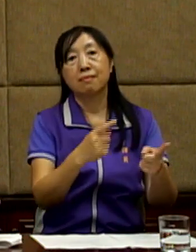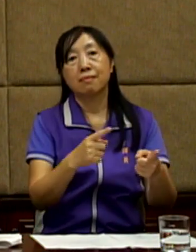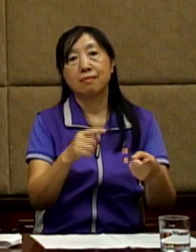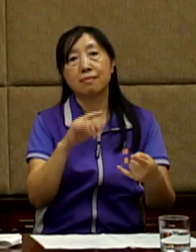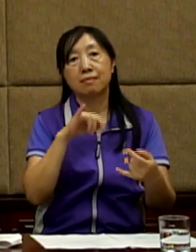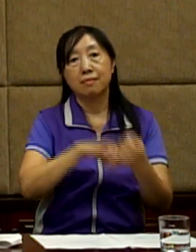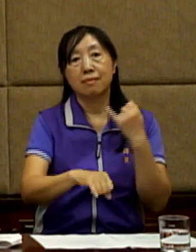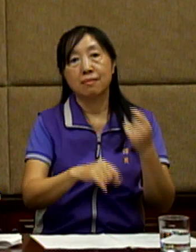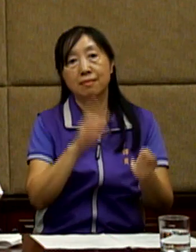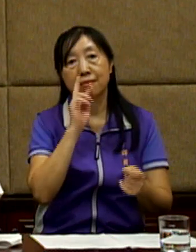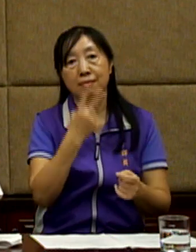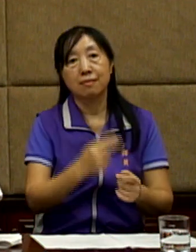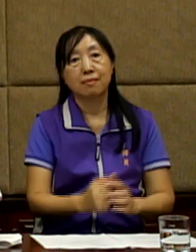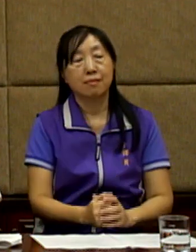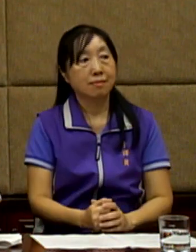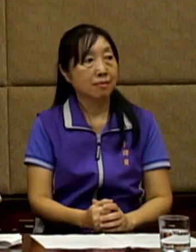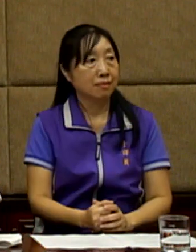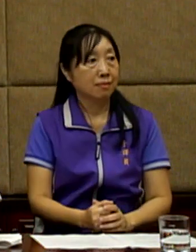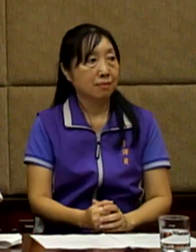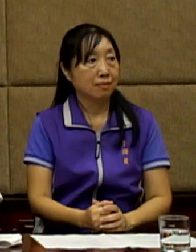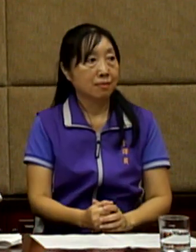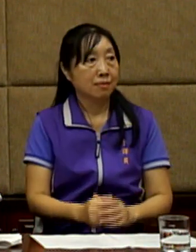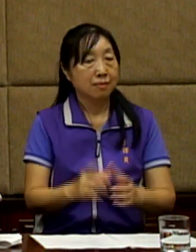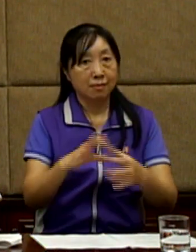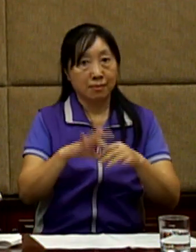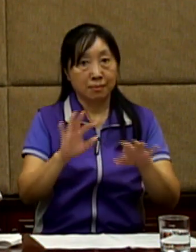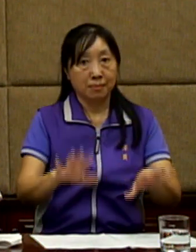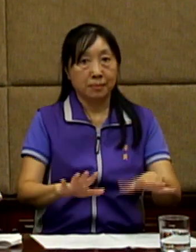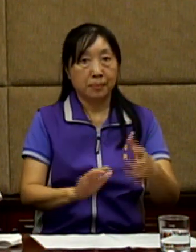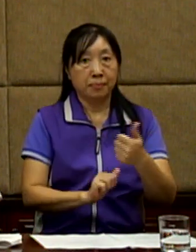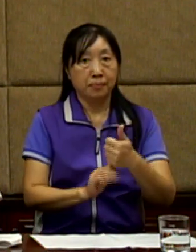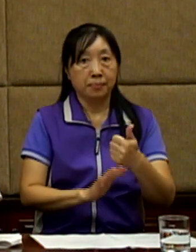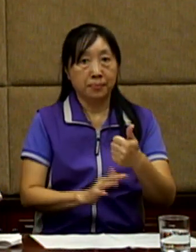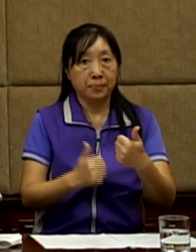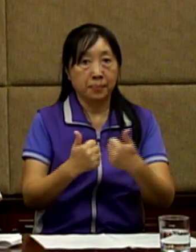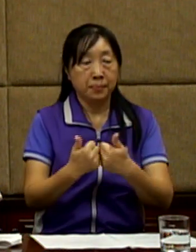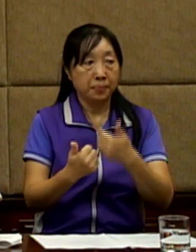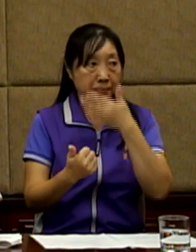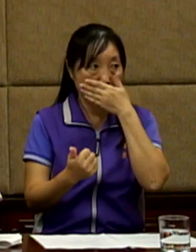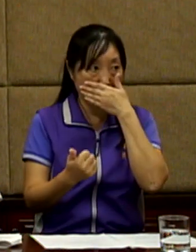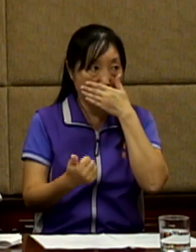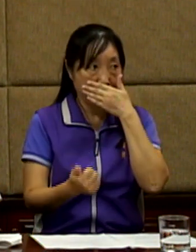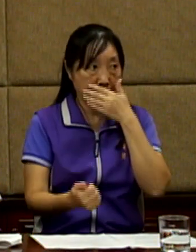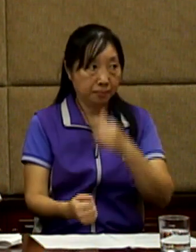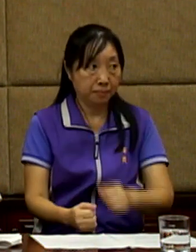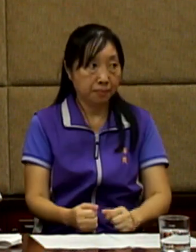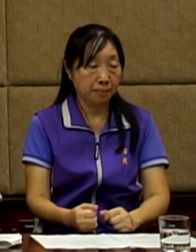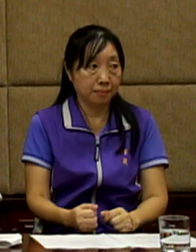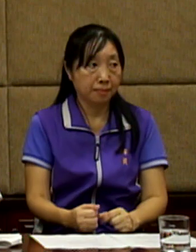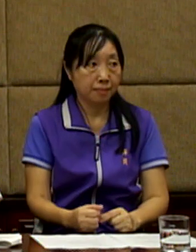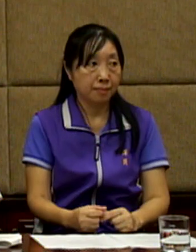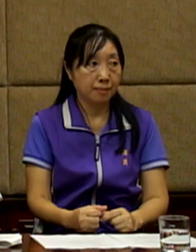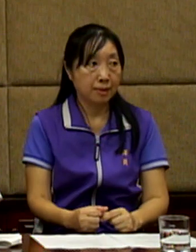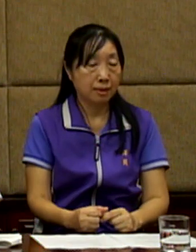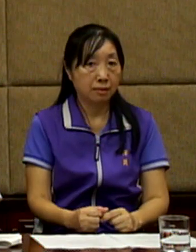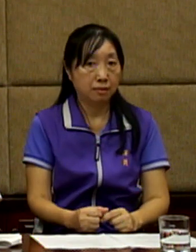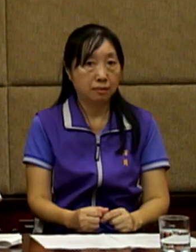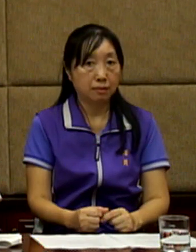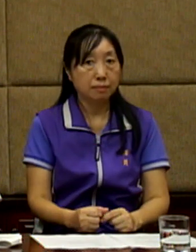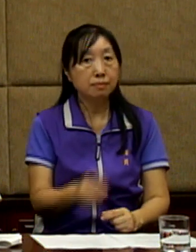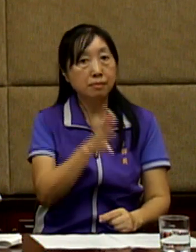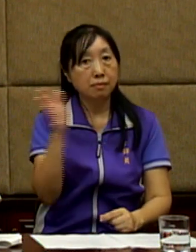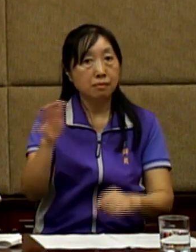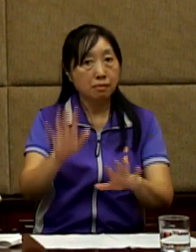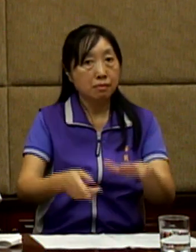这样子，对。 所以现在委员会针对说他中广这个交易到底哪个地方违